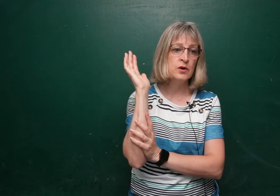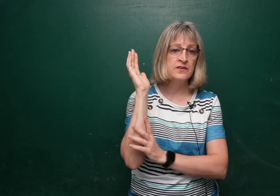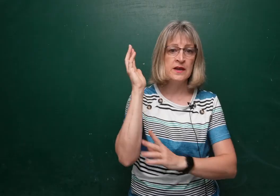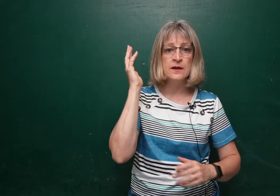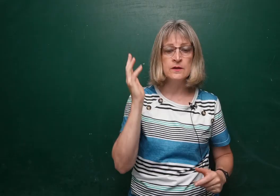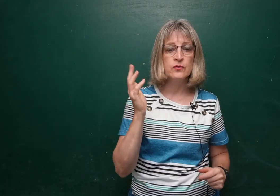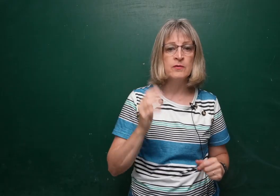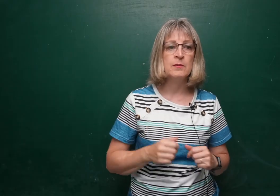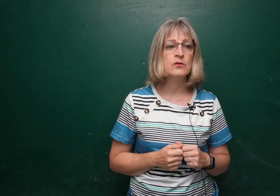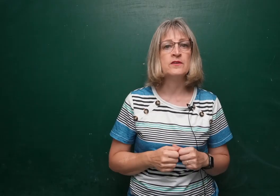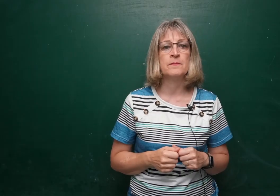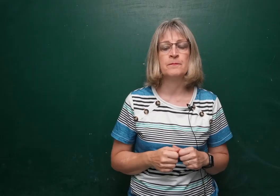droitière, donc c'est ma main droite. Hein.